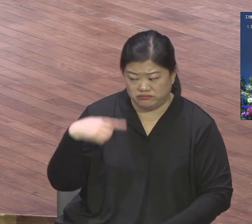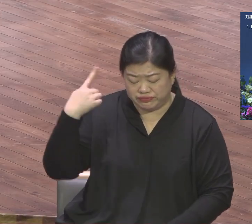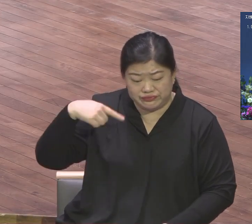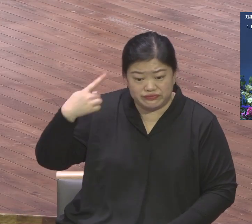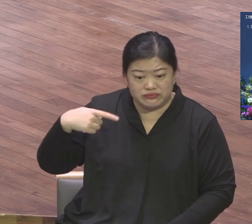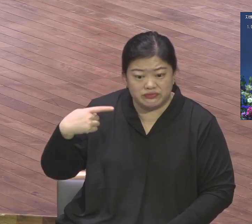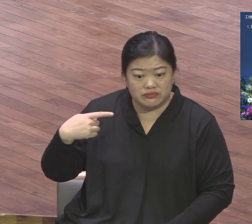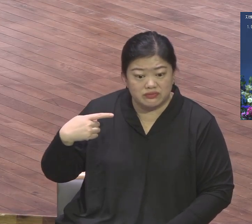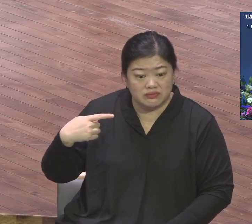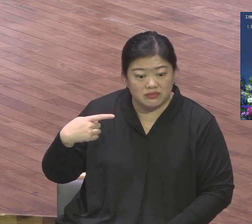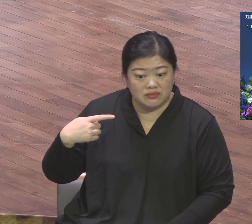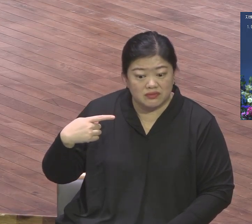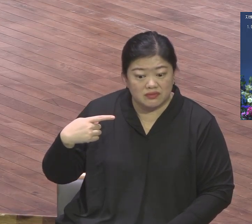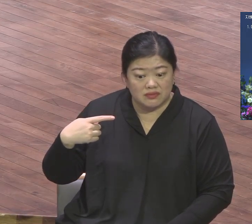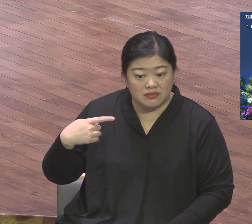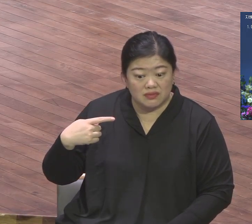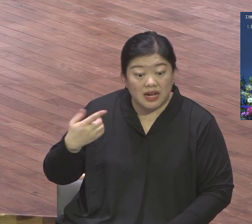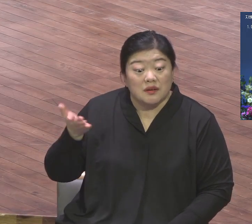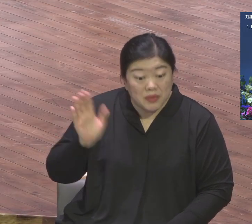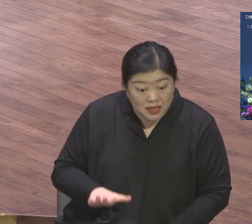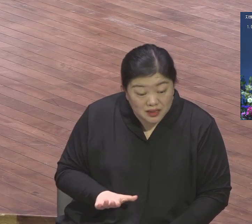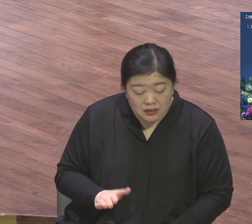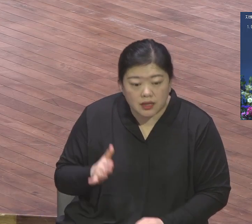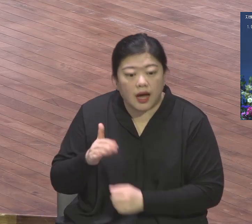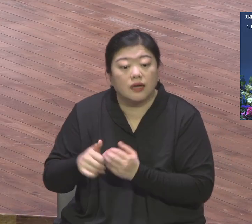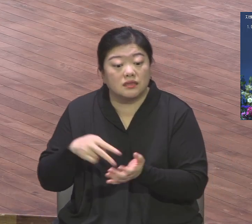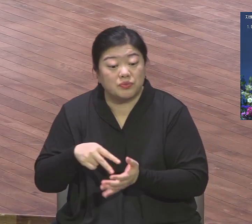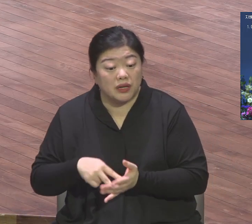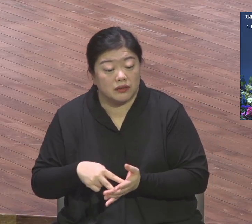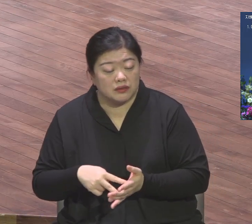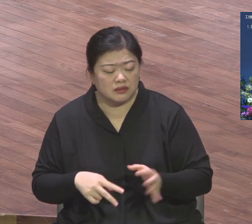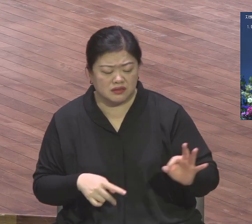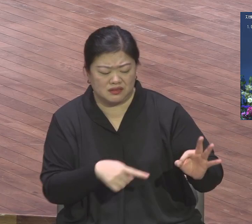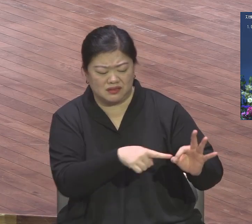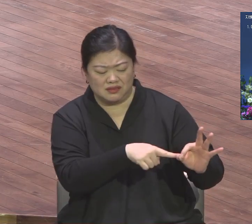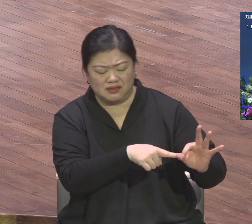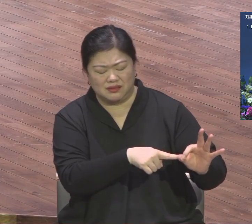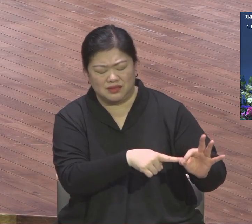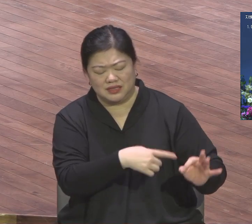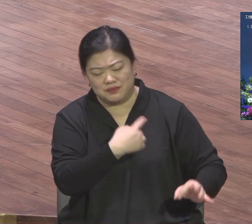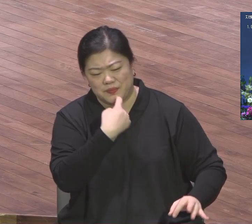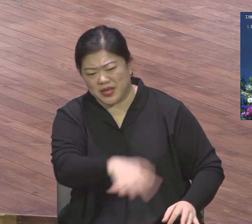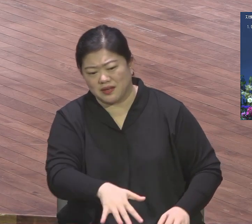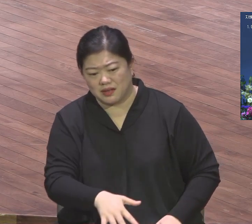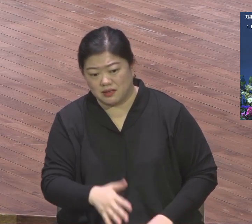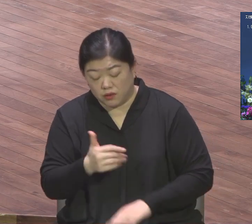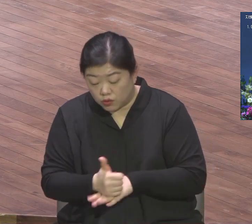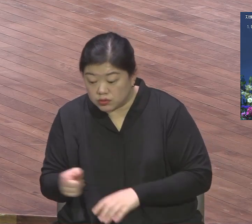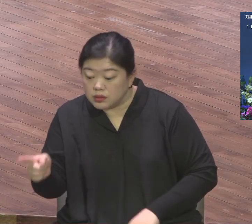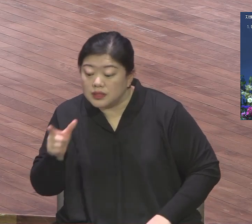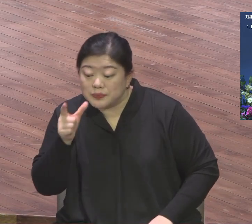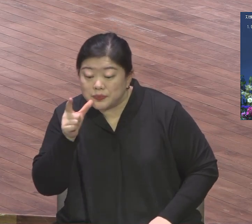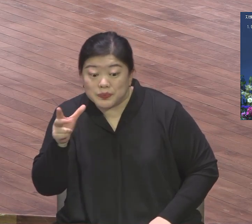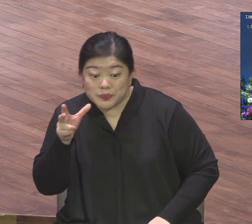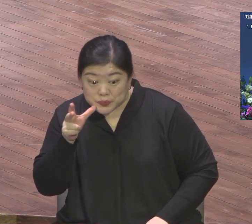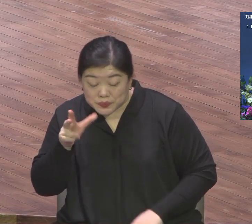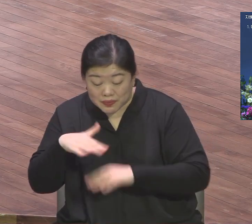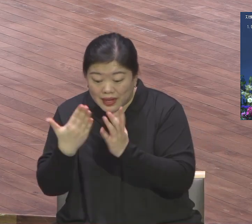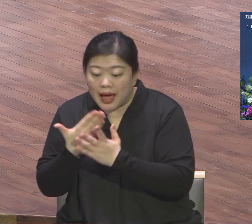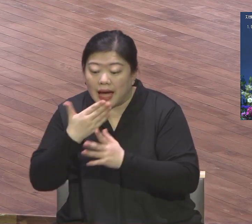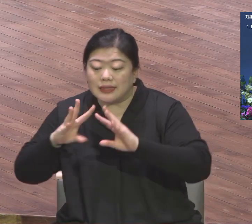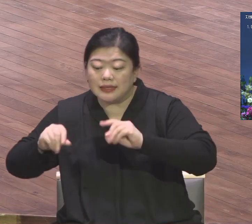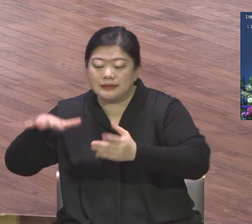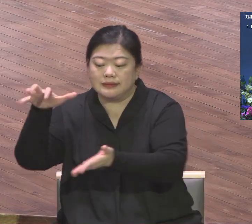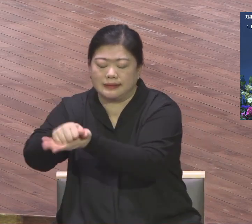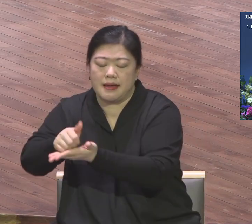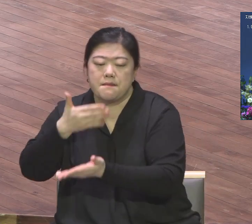신앙생활은요. 세상 상식과 하는 게 아니에요. 아시겠어요? 그 요소 갈렙 외에 싹 다 단